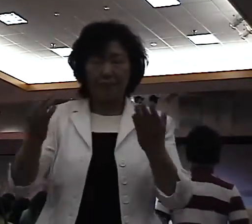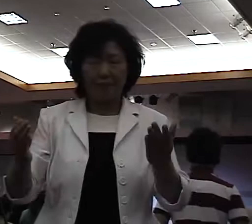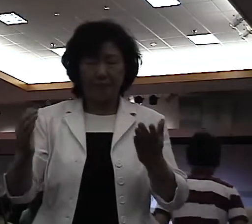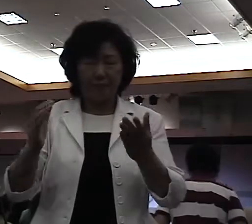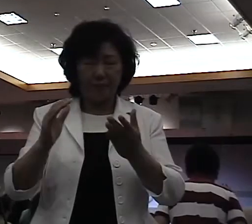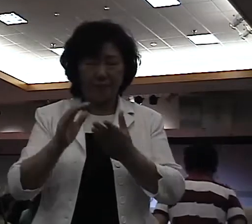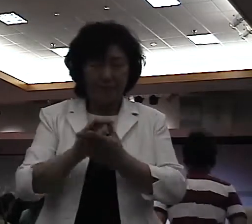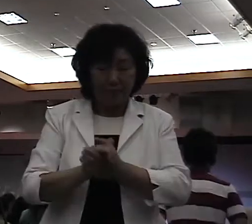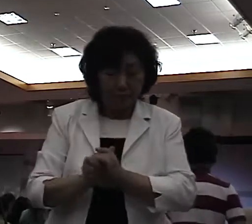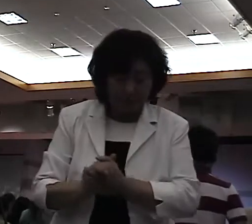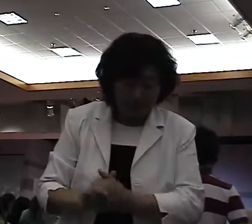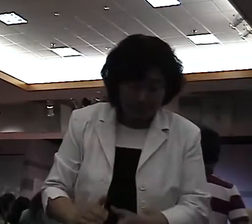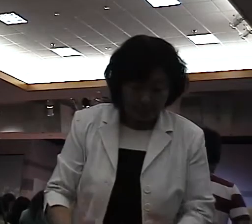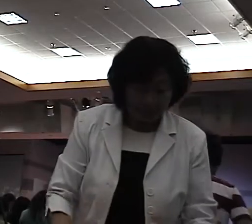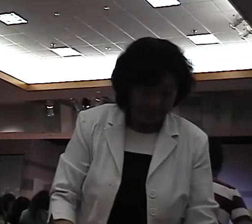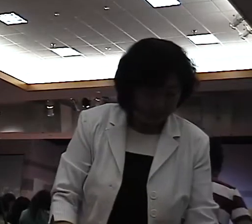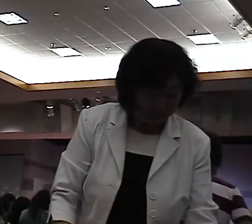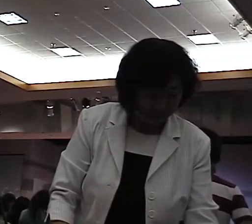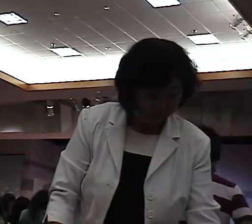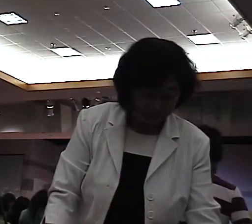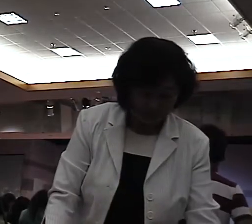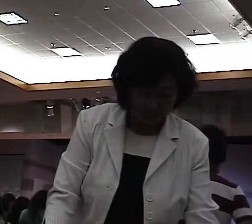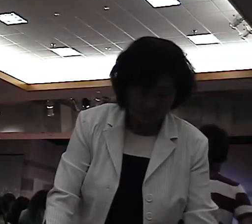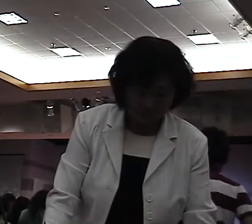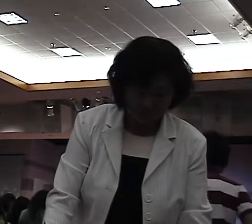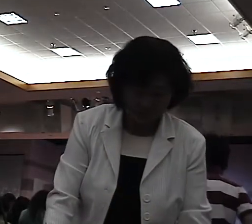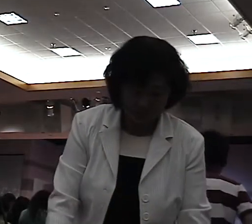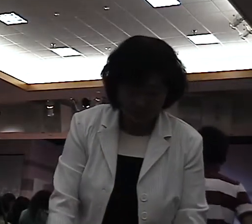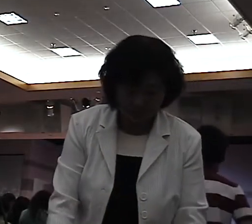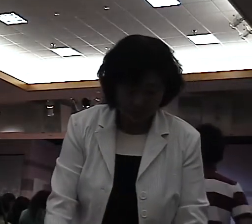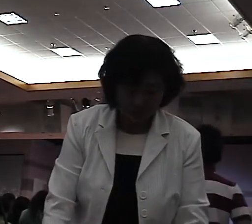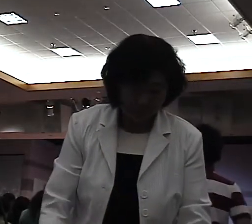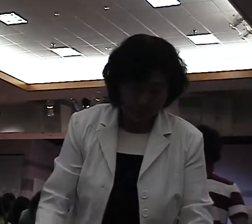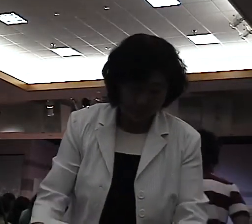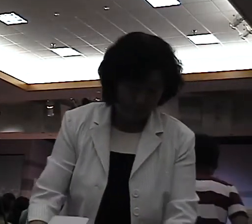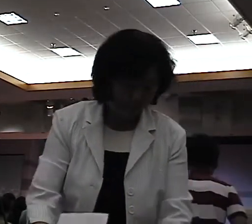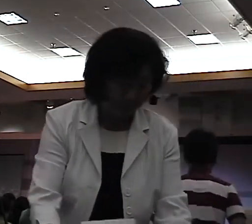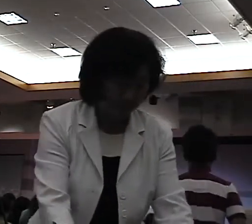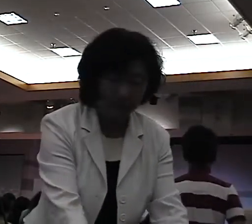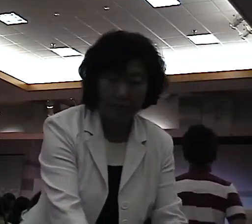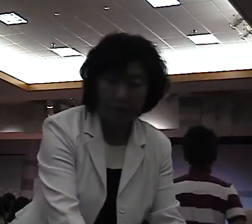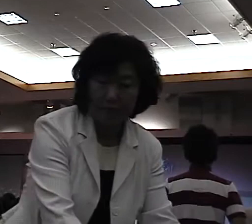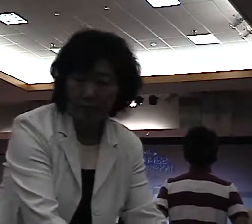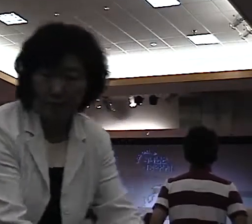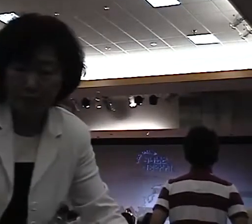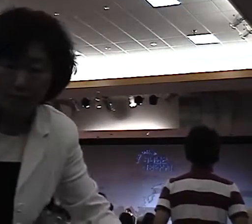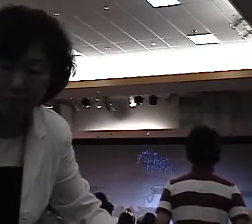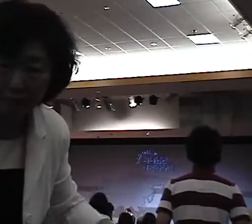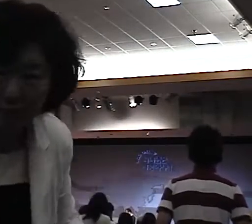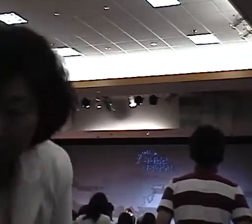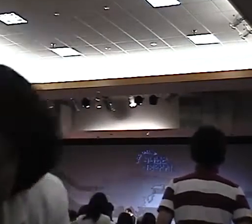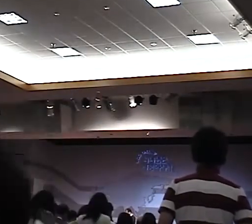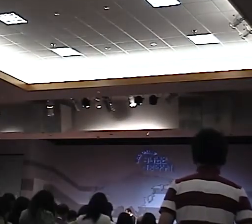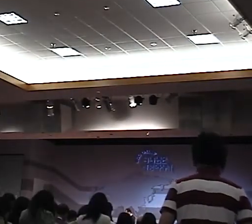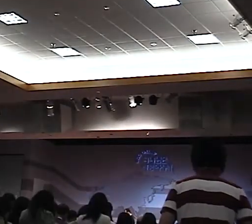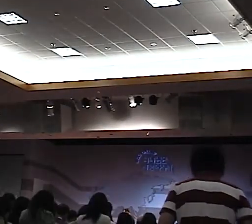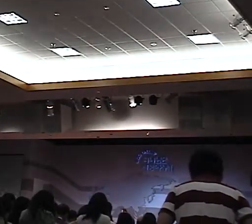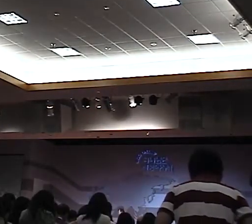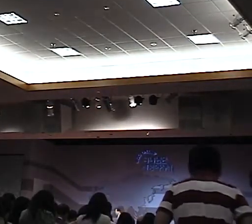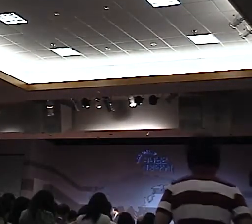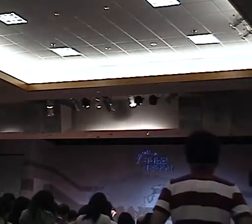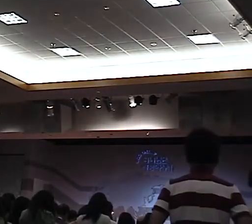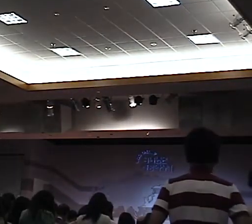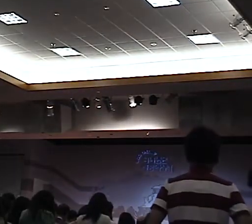하나님의 능력이 넘치게 하시고 우리 모든 시간들이 만족하게 하여 주옵소서. 오 주여 하여 주옵소서.